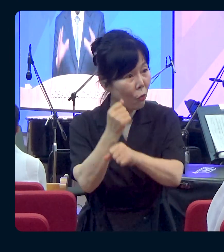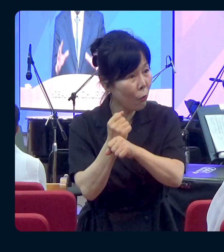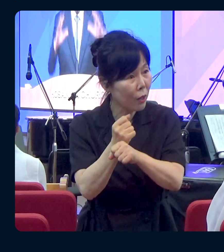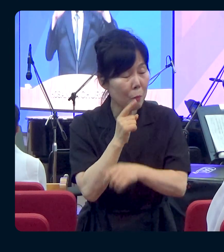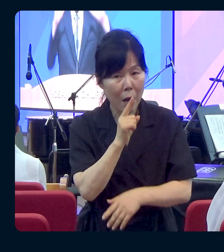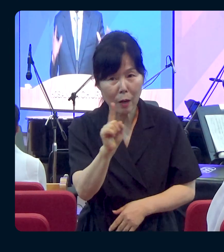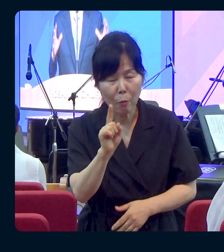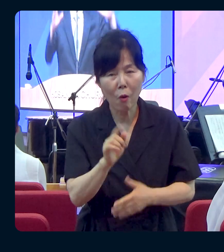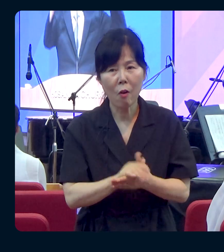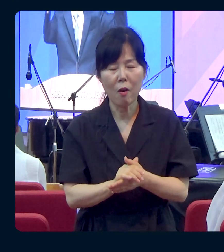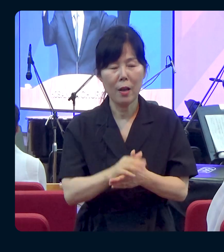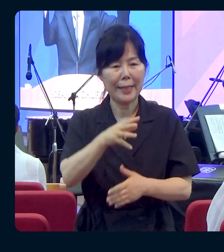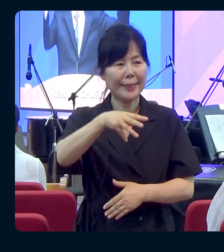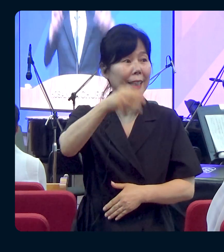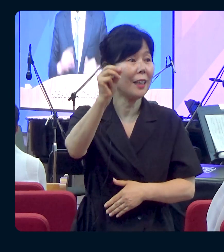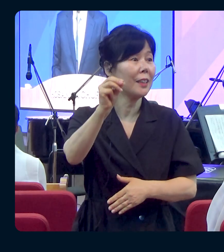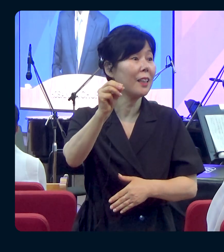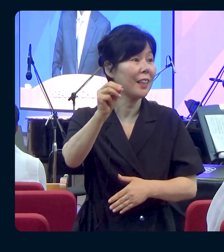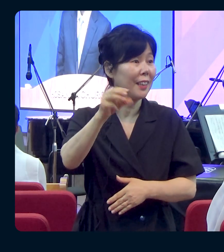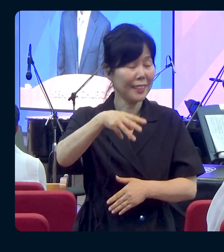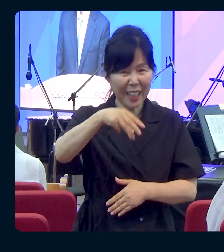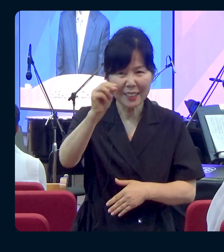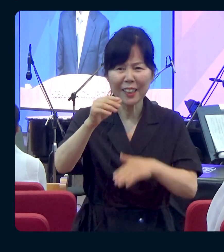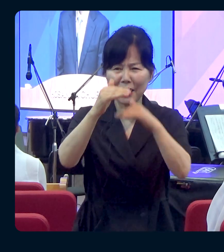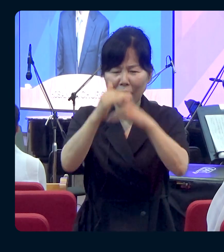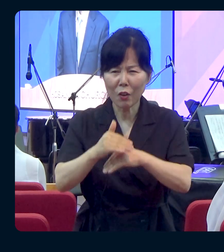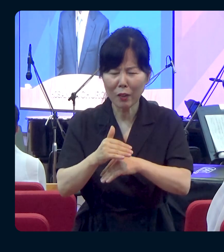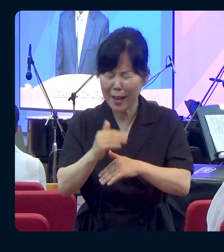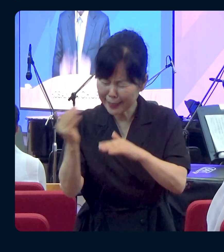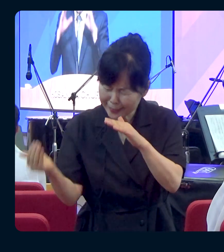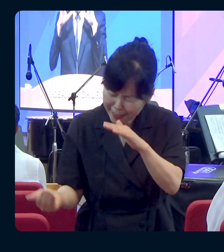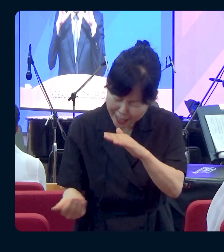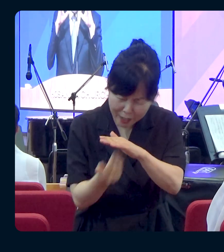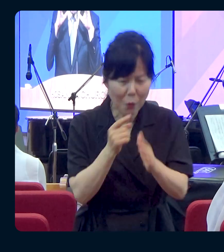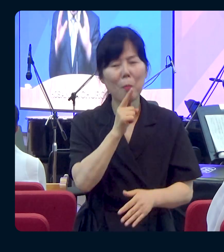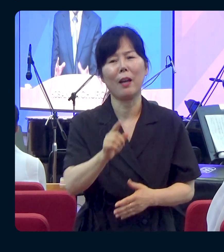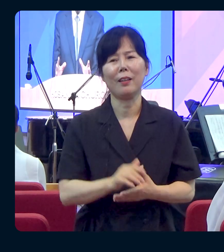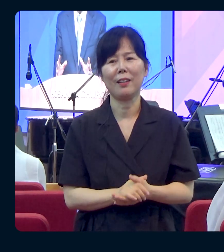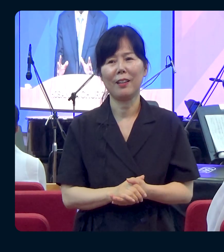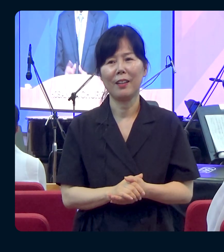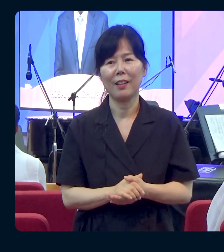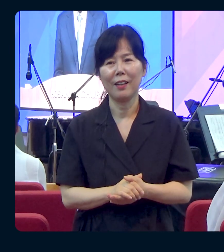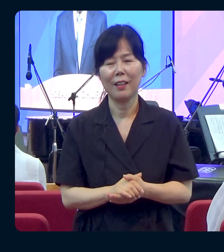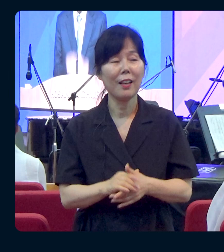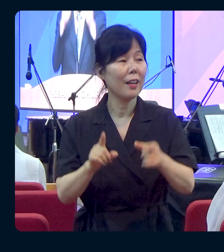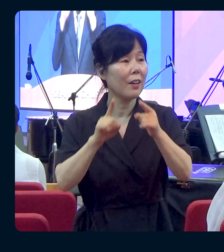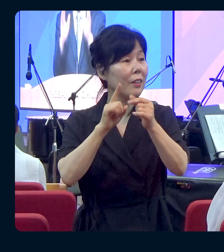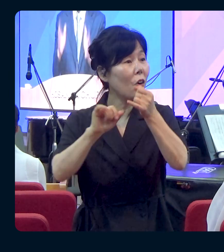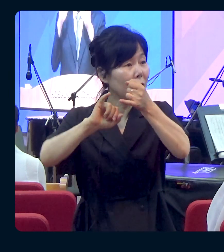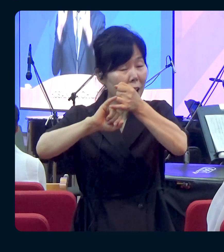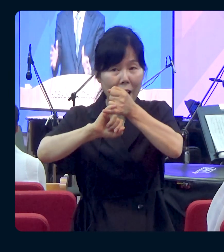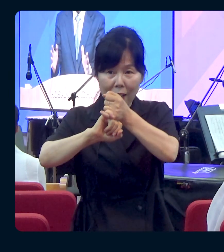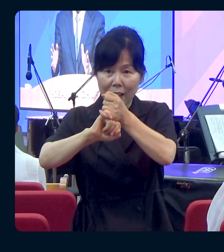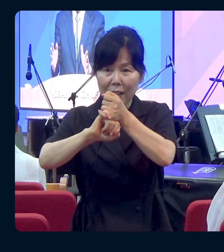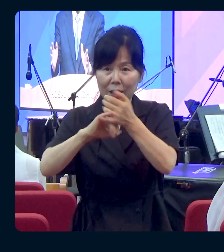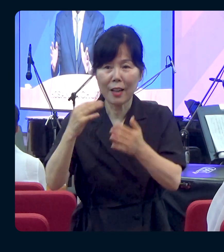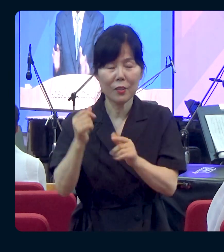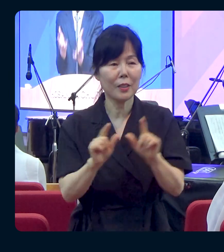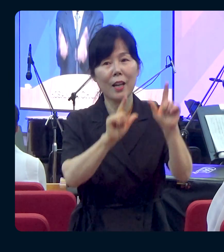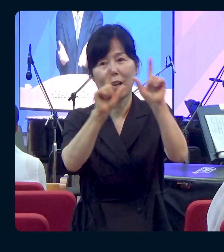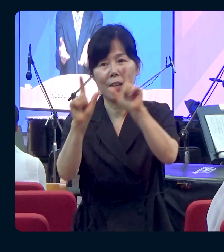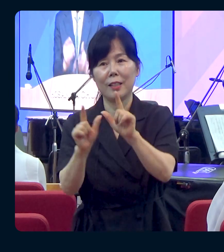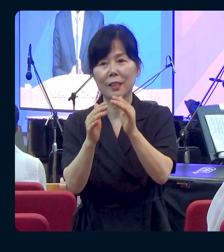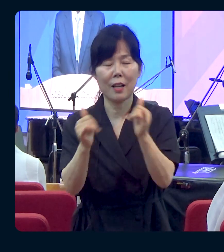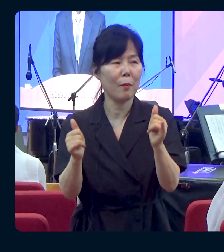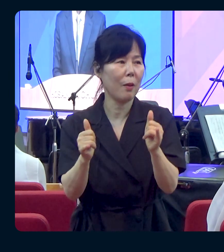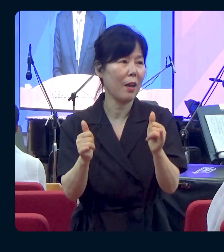말이 어떤 주석가의 말대로 창세기 전체의 하이라이트라는 거예요. 그리고 언약의